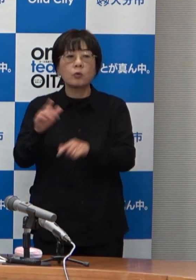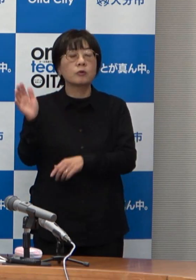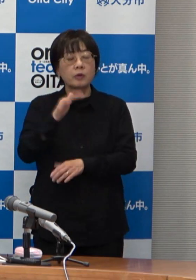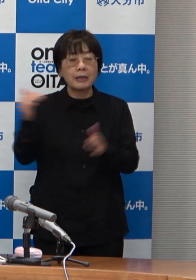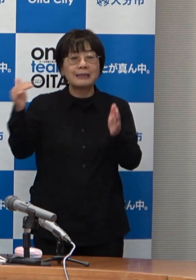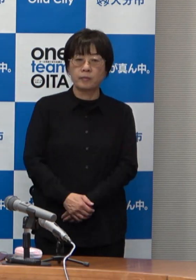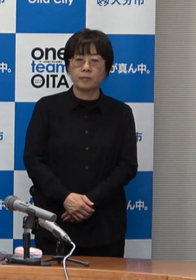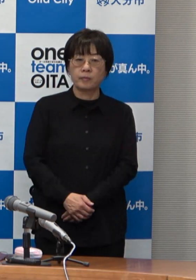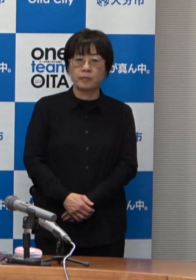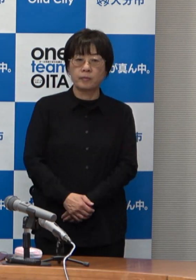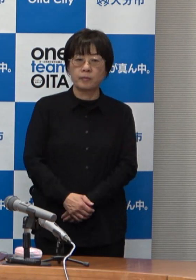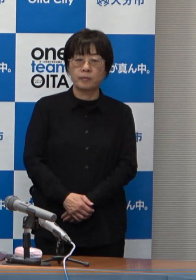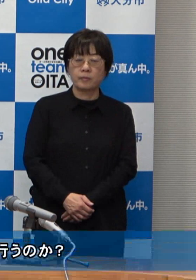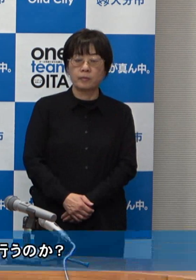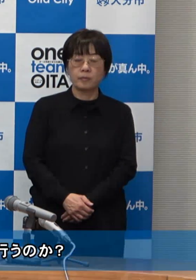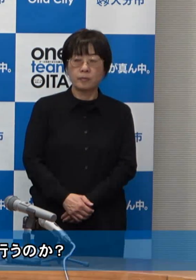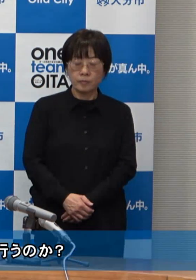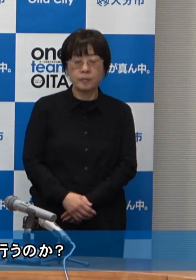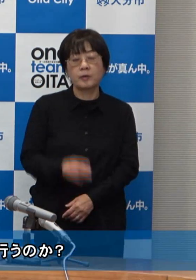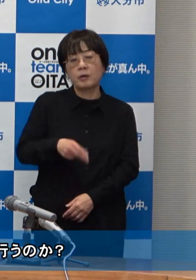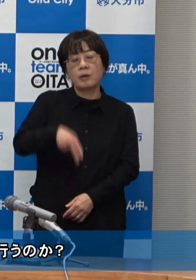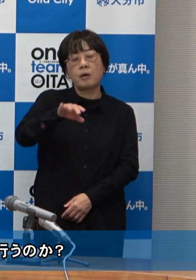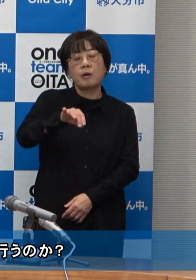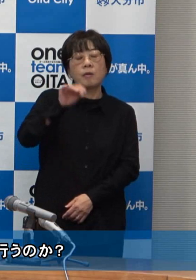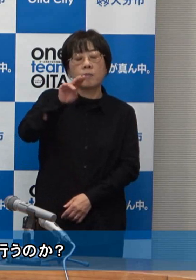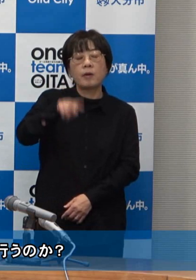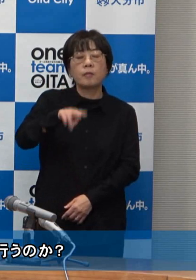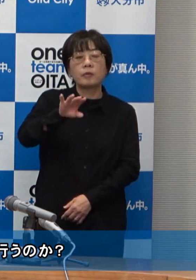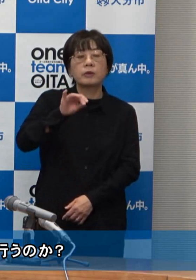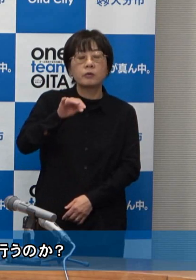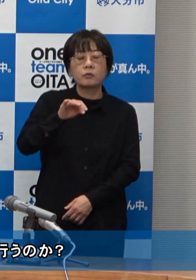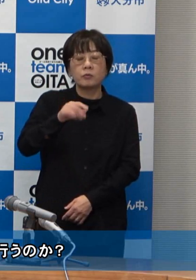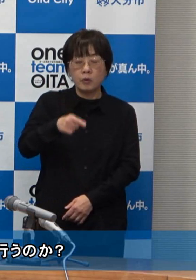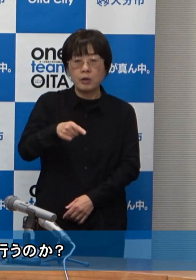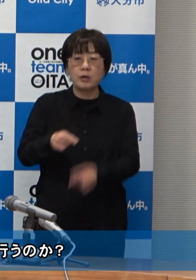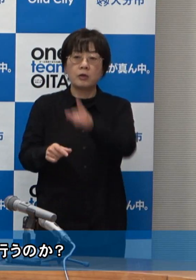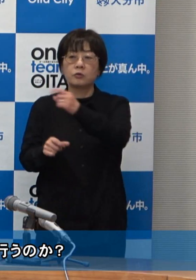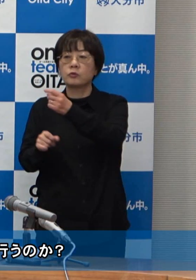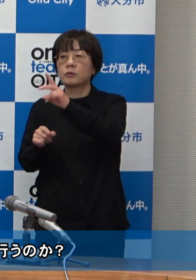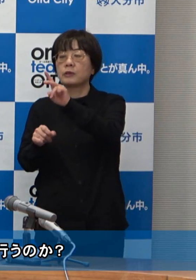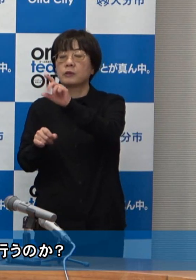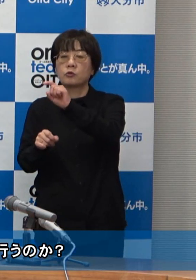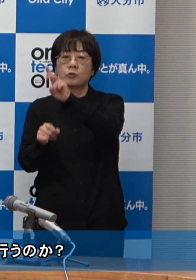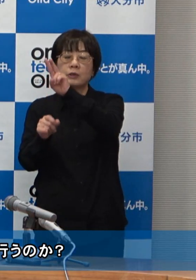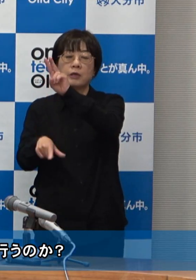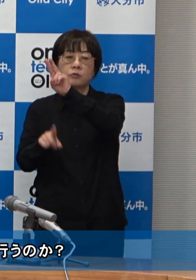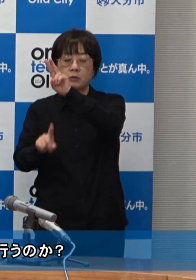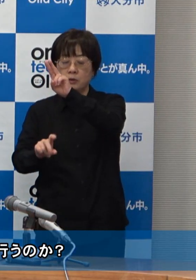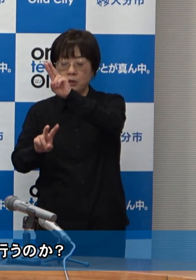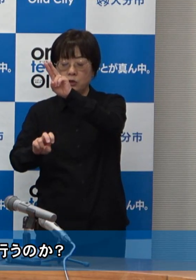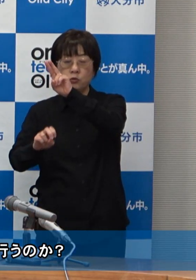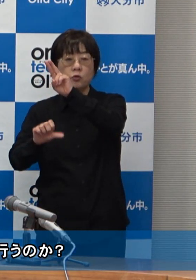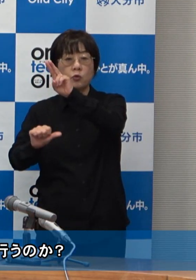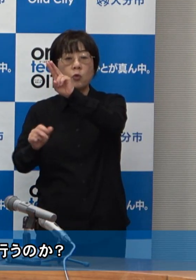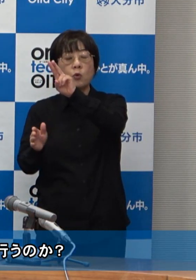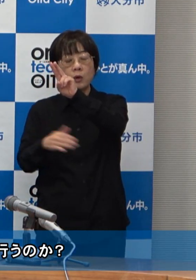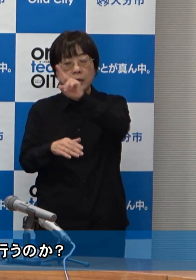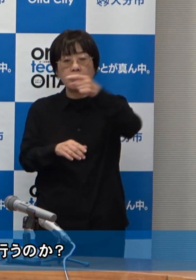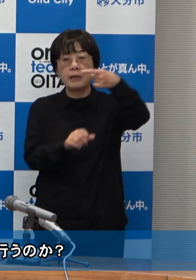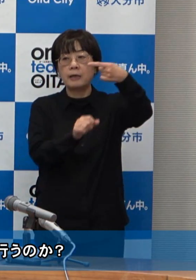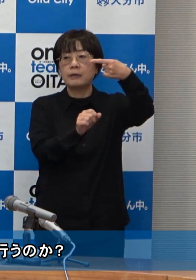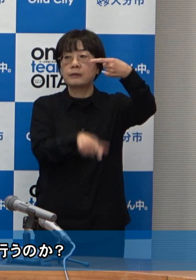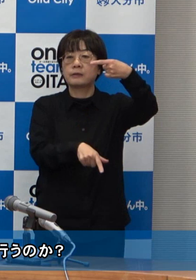ですパブリックコメントの実施期間12月25日から1月24